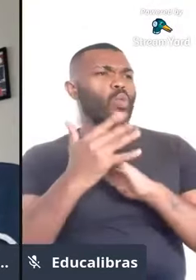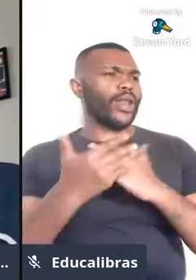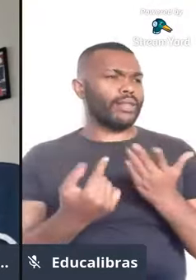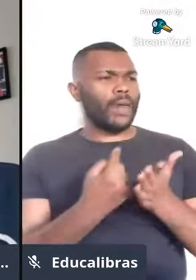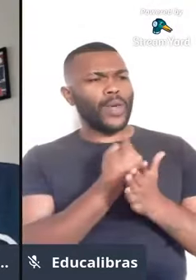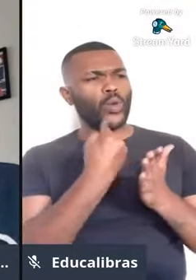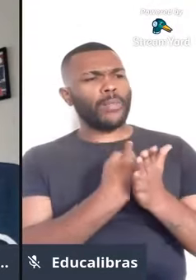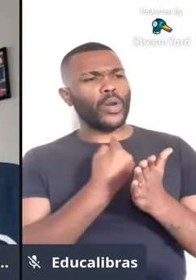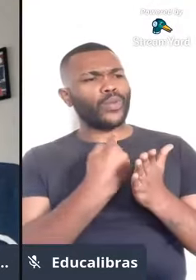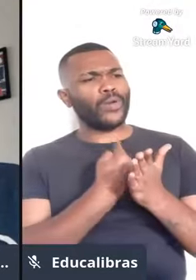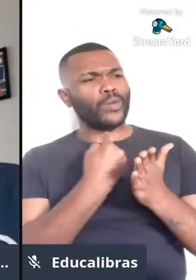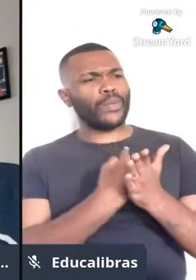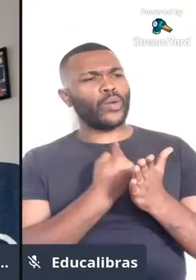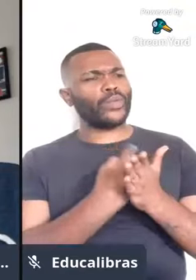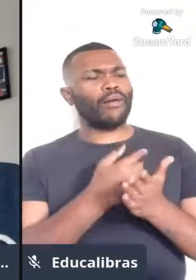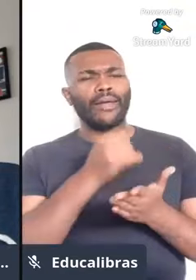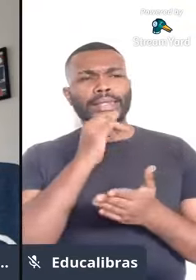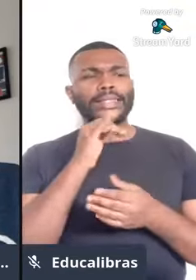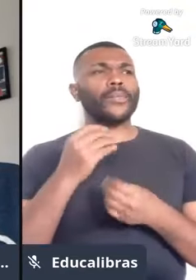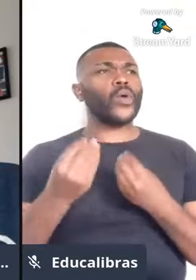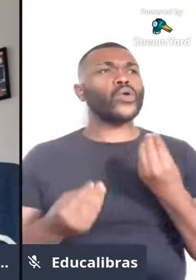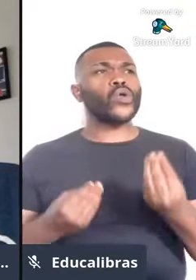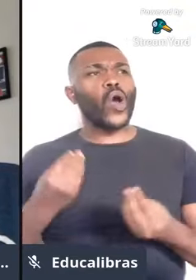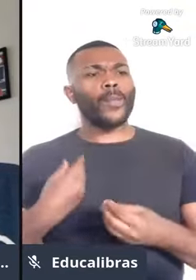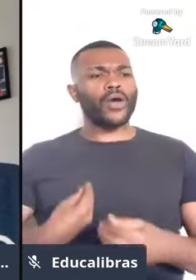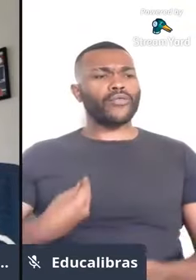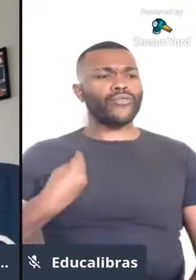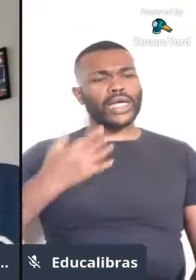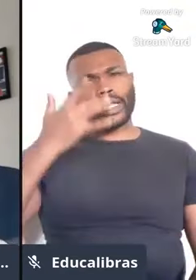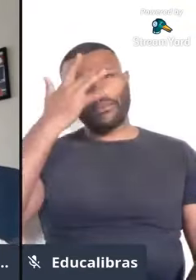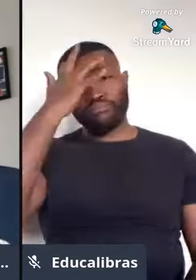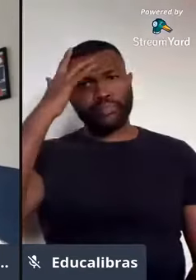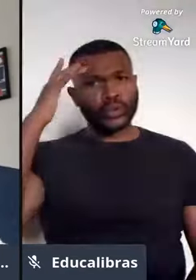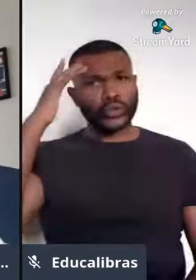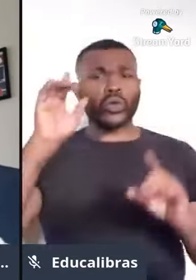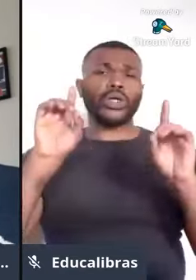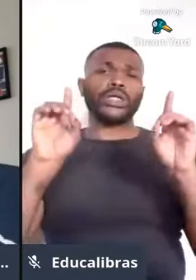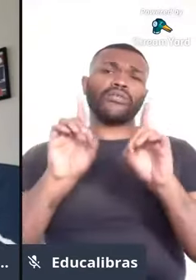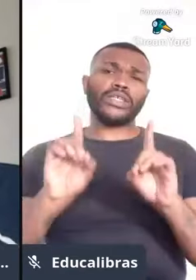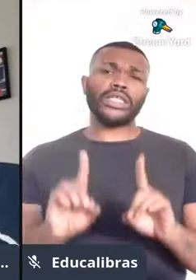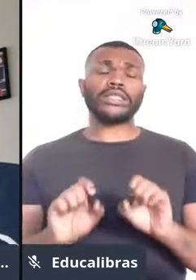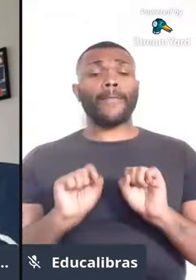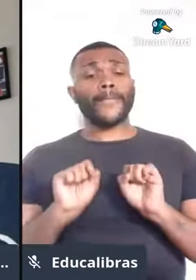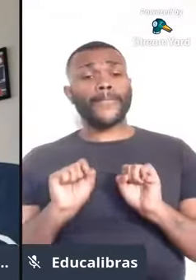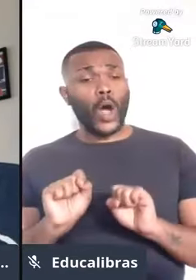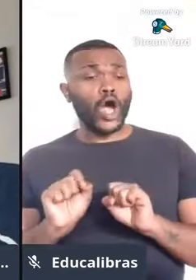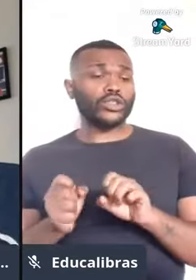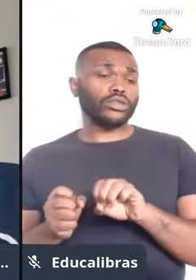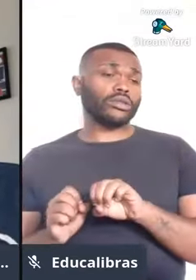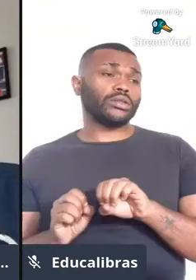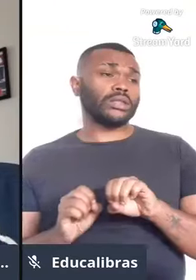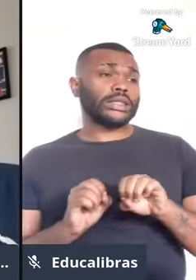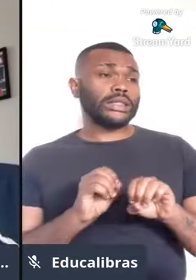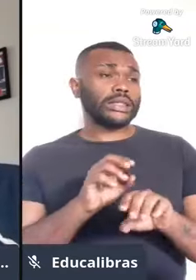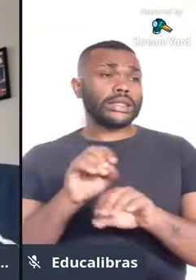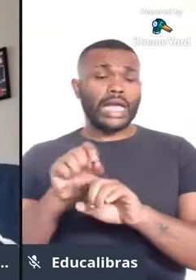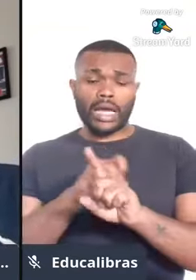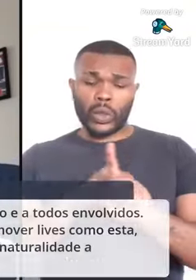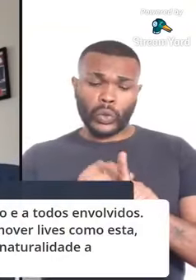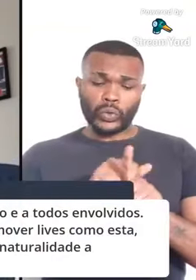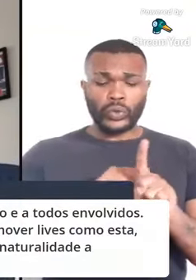como o mundo, o cotidiano da pessoa com deficiência poderia ensinar a sociedade a